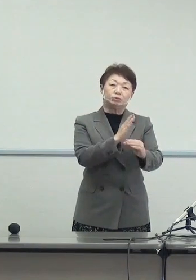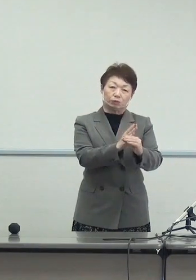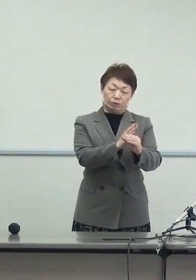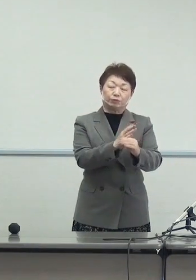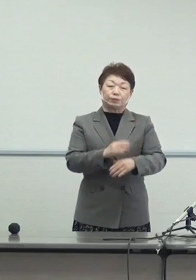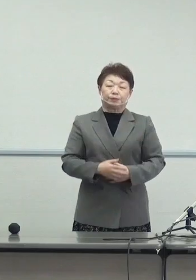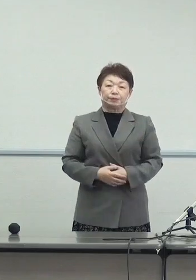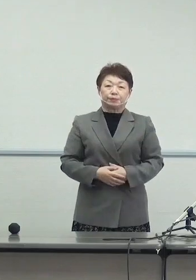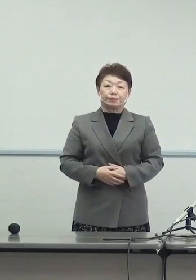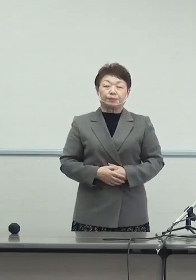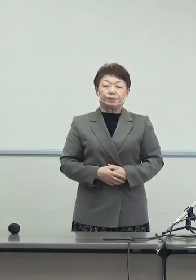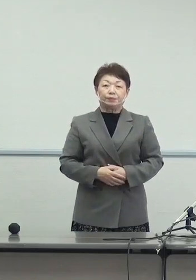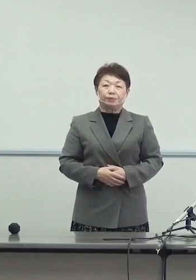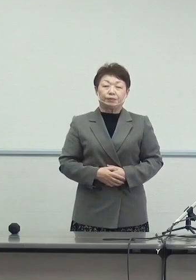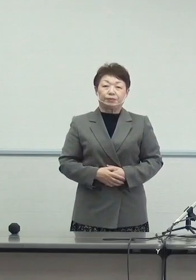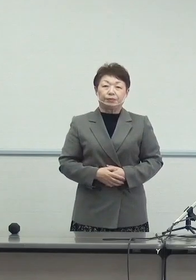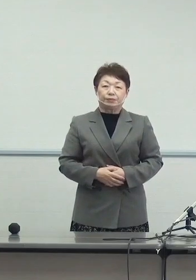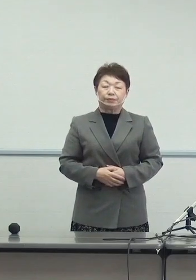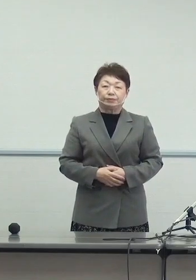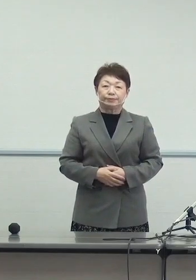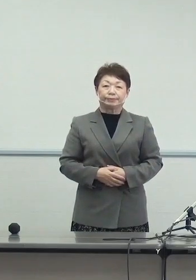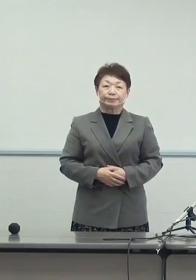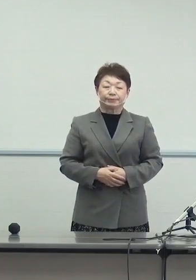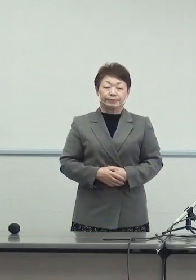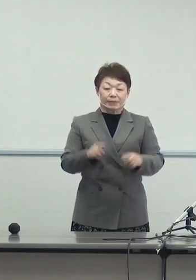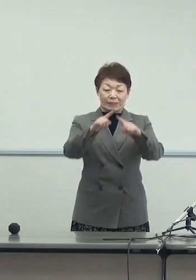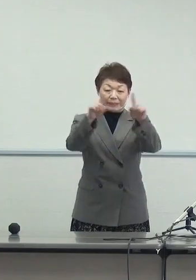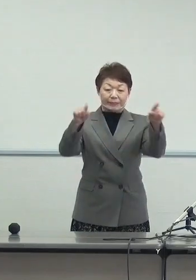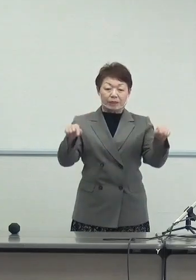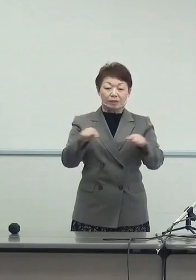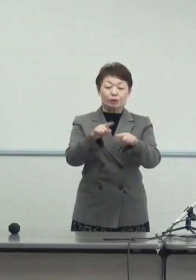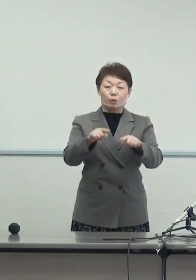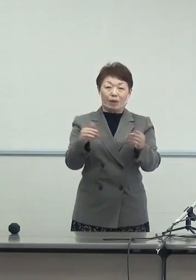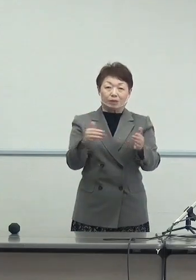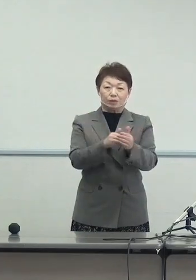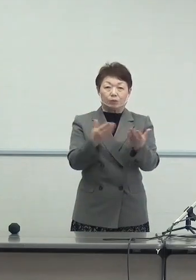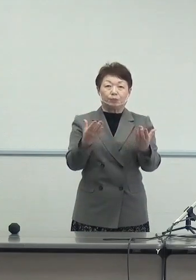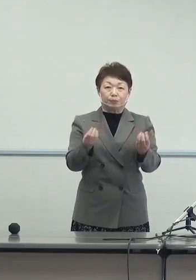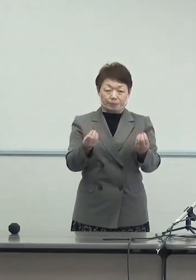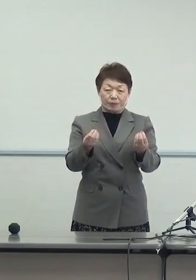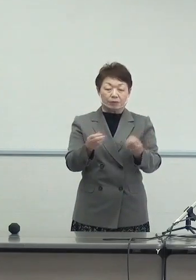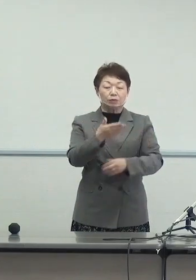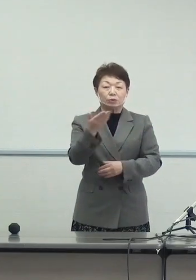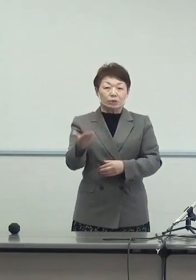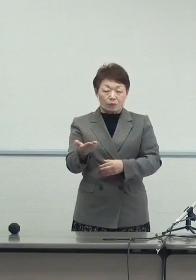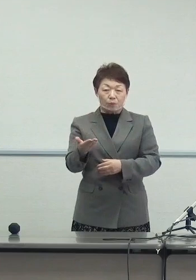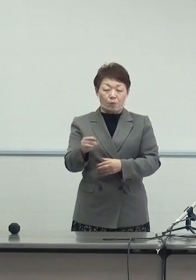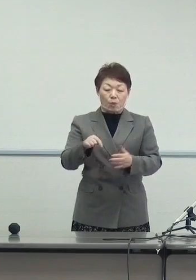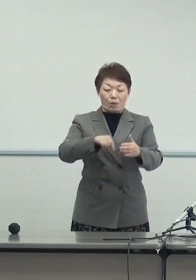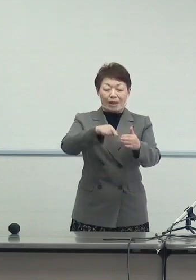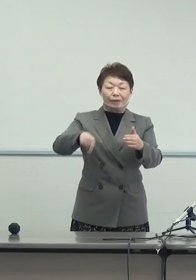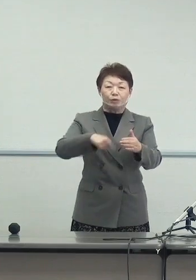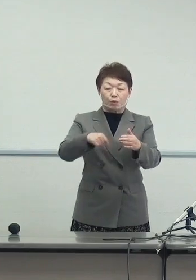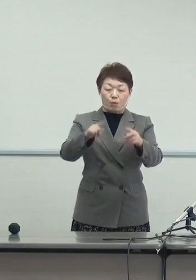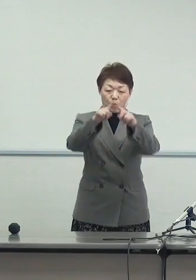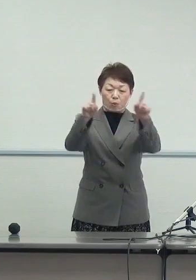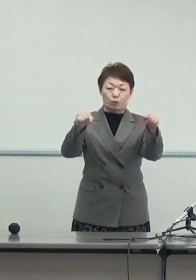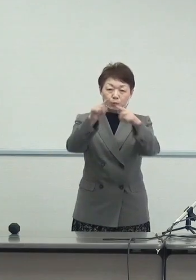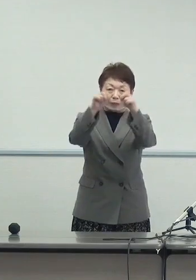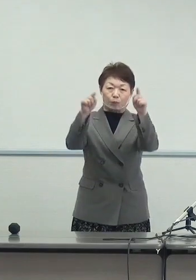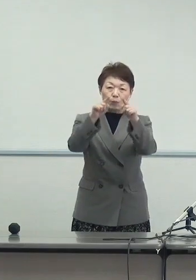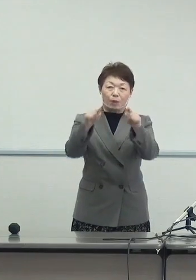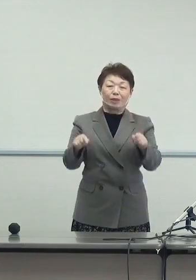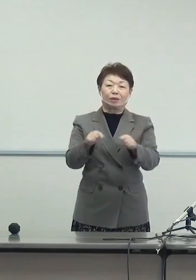ということになってございます。一覧表は以上の通りでございまして、次の資料、概要図、この形が